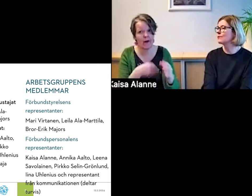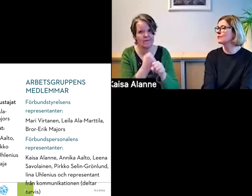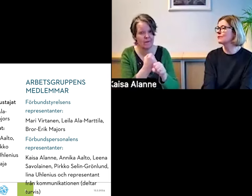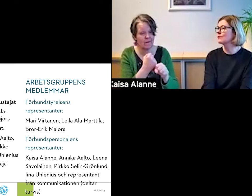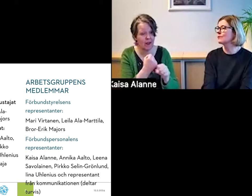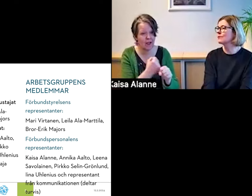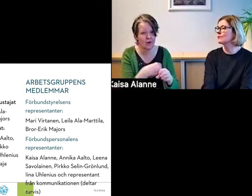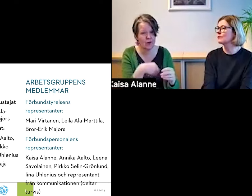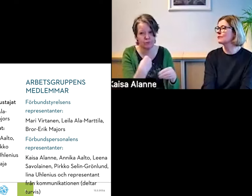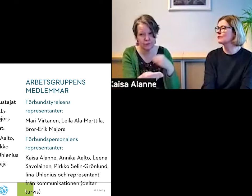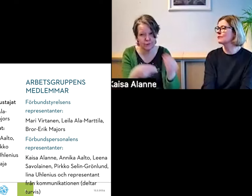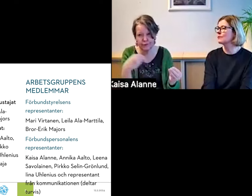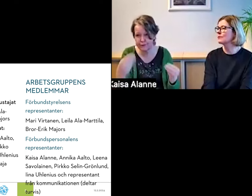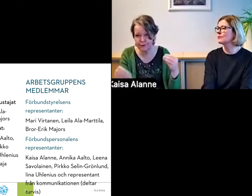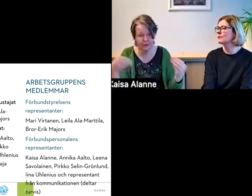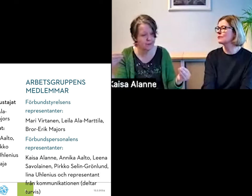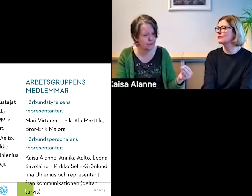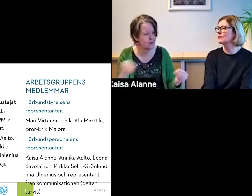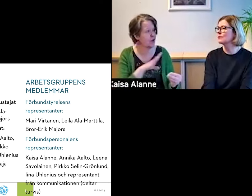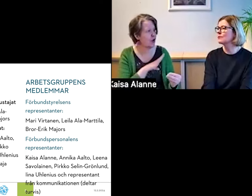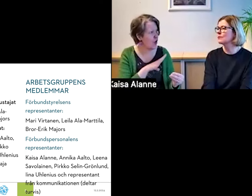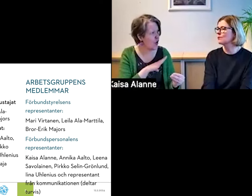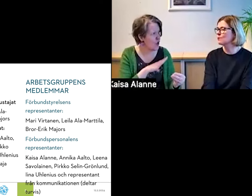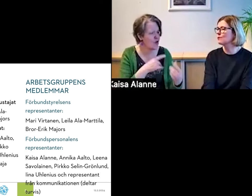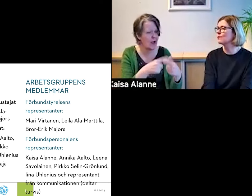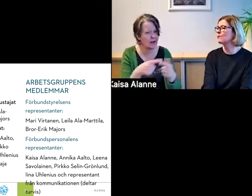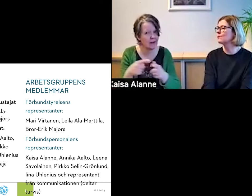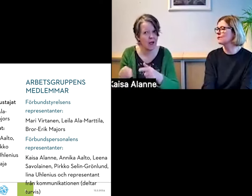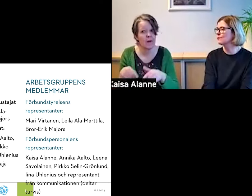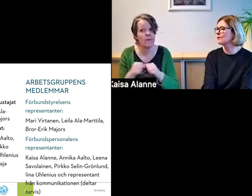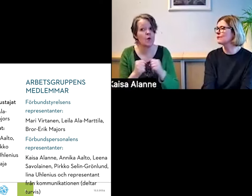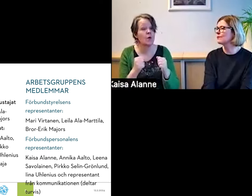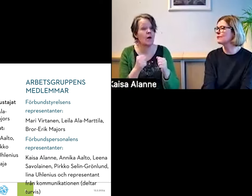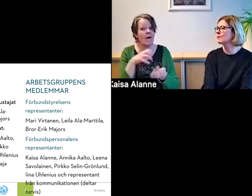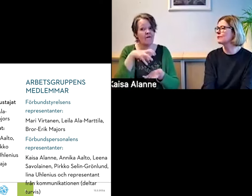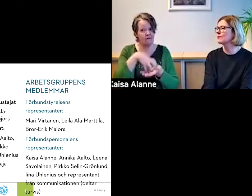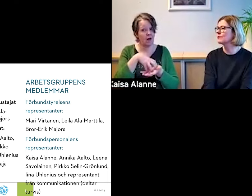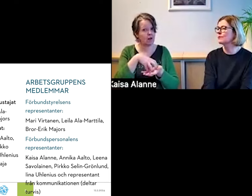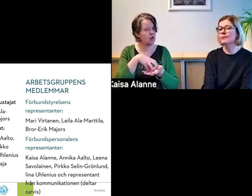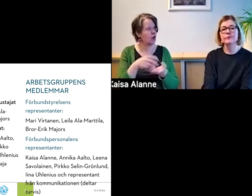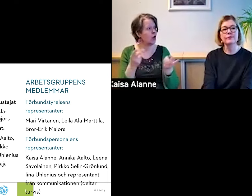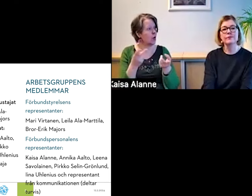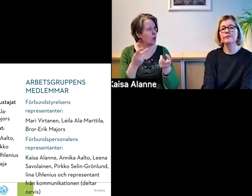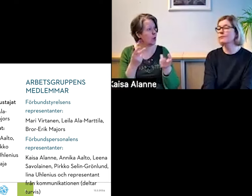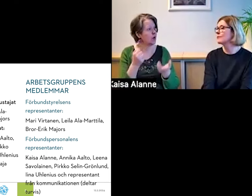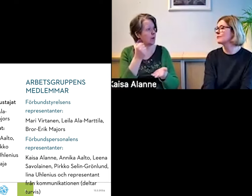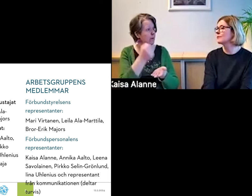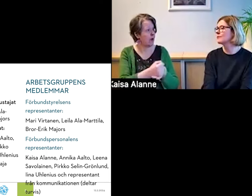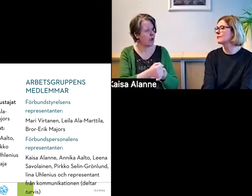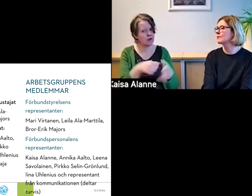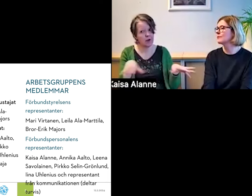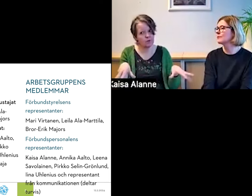kielipoliittisesta ohjelmasta. Monilla muillakin kielivähemmistöillä on olemassa kielipoliittisia ohjelmia, ja niitä on